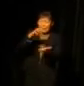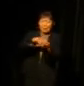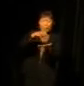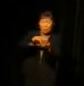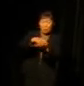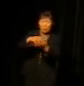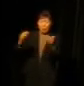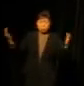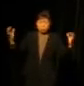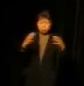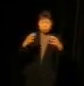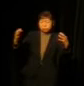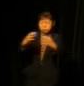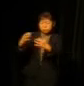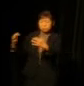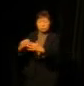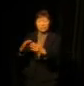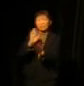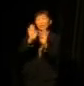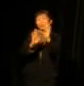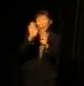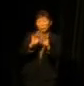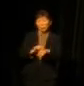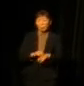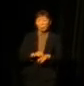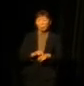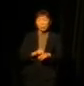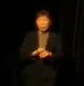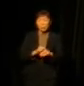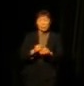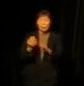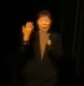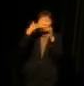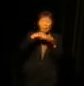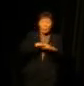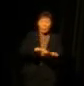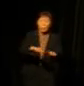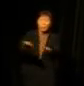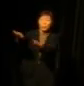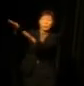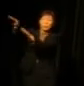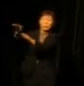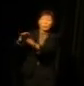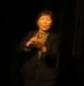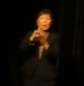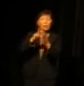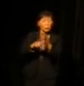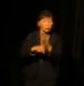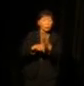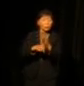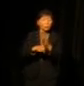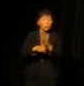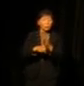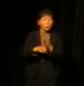骸物が押し寄せられたんですよ。ここはとこの引いてからは消防団の人とかなんかがね、